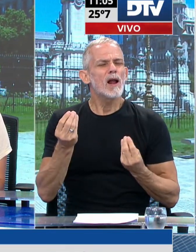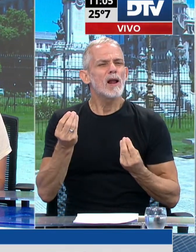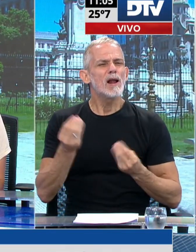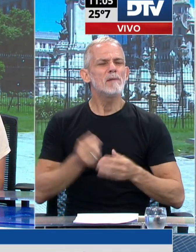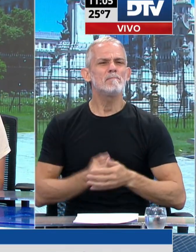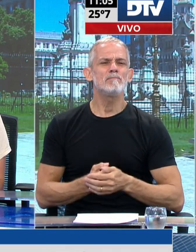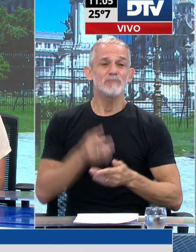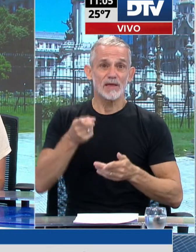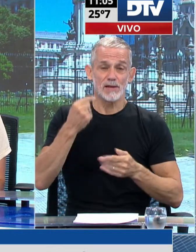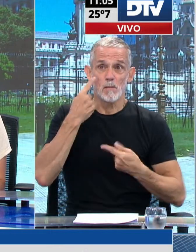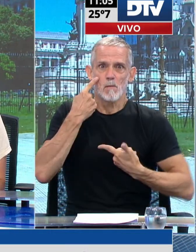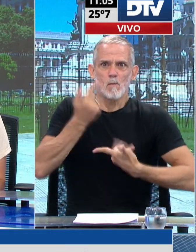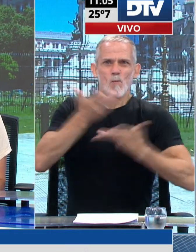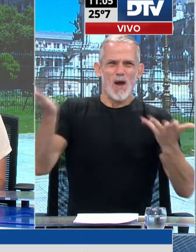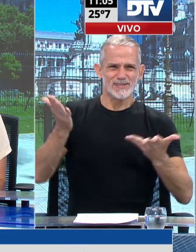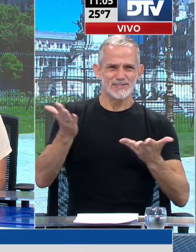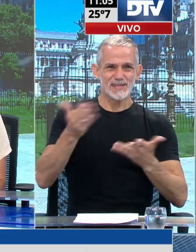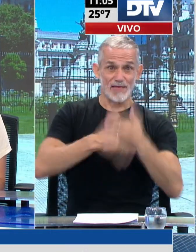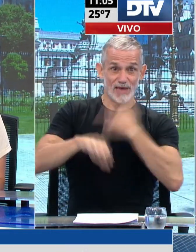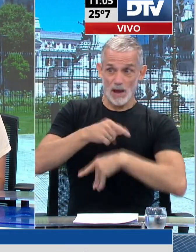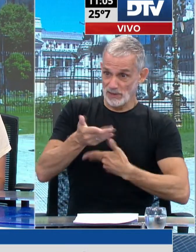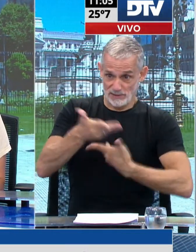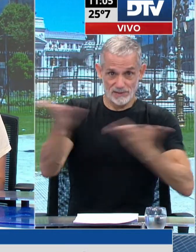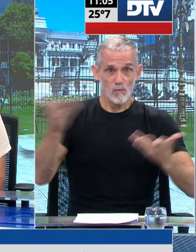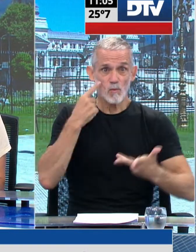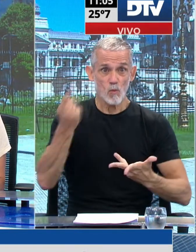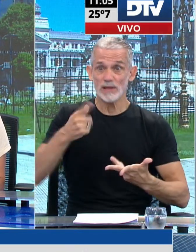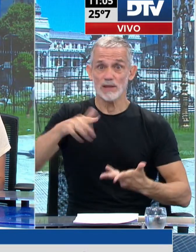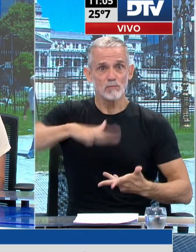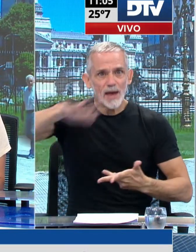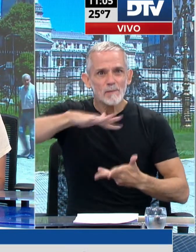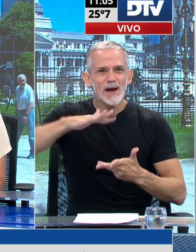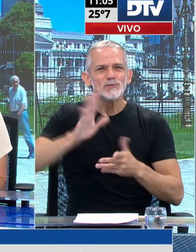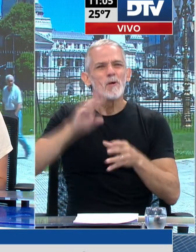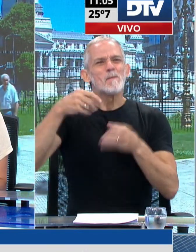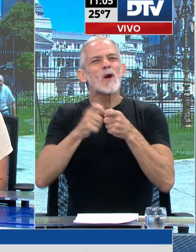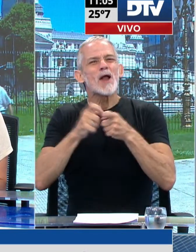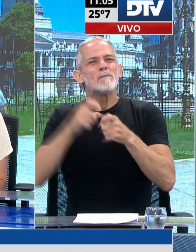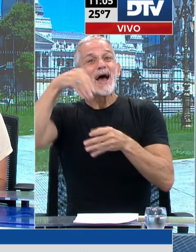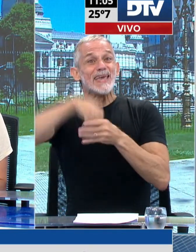la visibilización de la discapacidad, donde este espacio de Incluidos va a ser